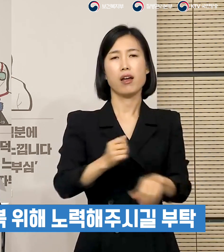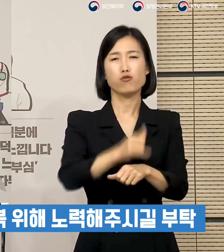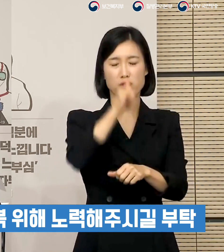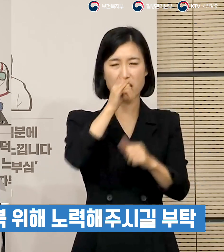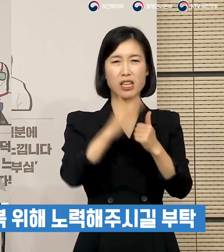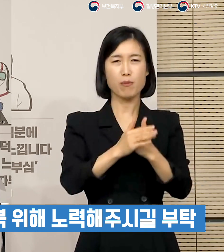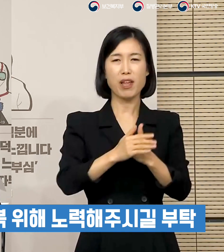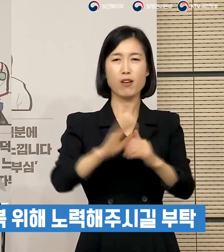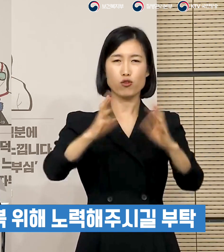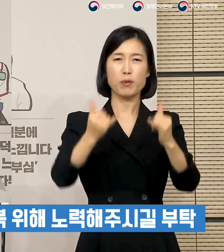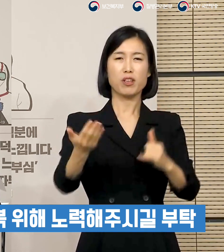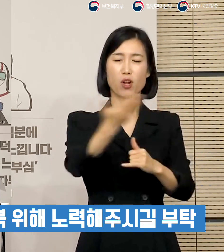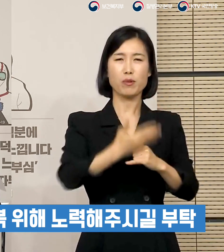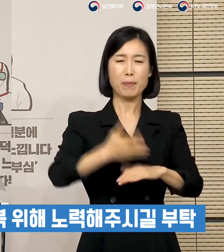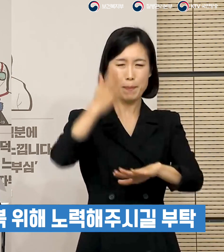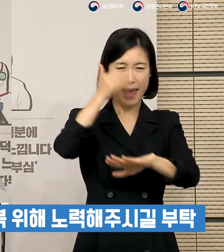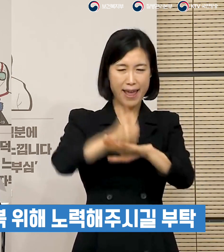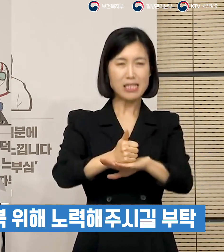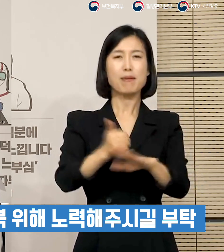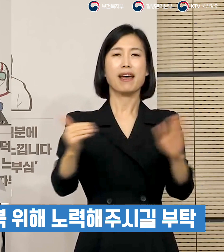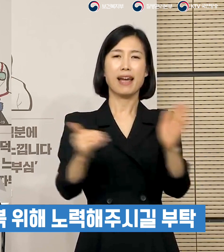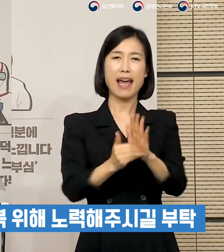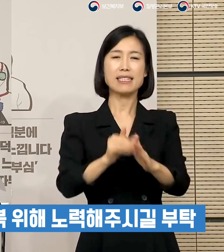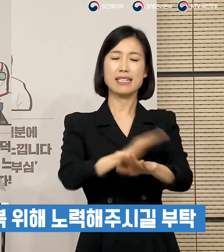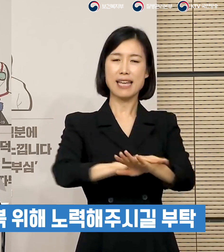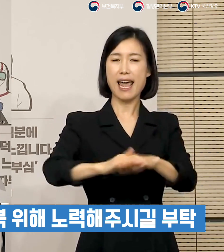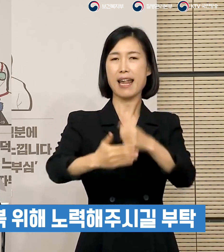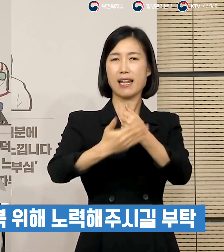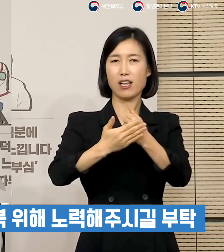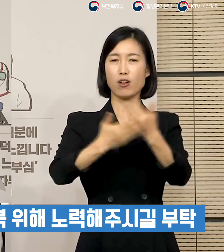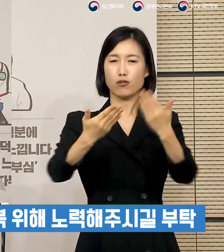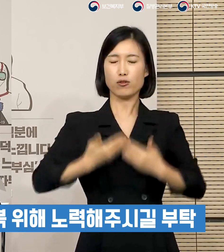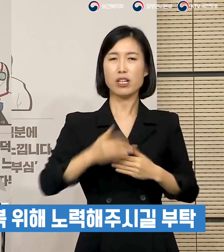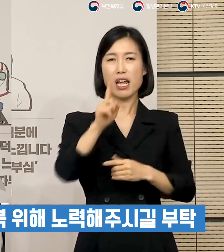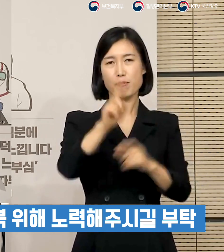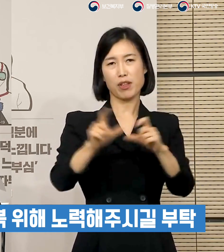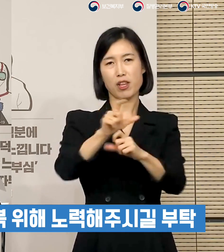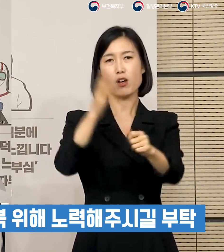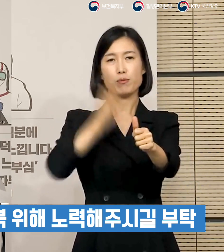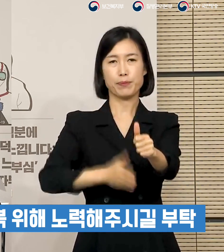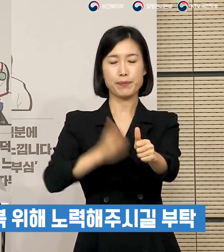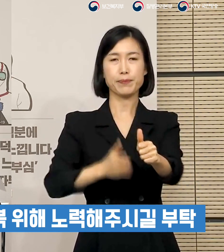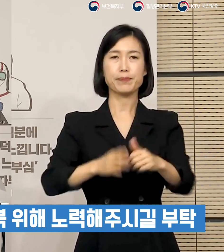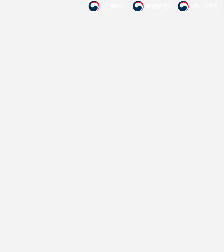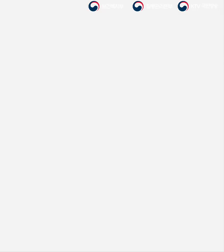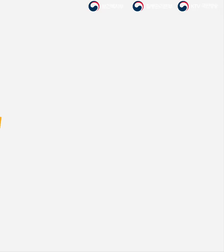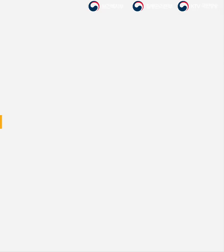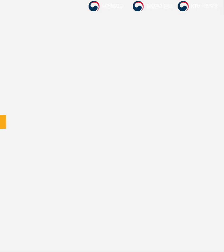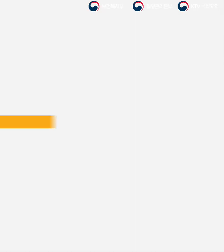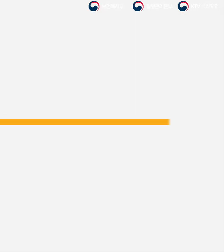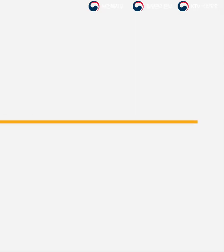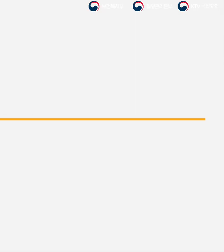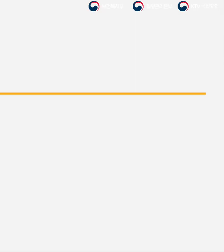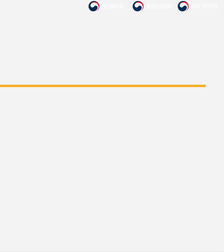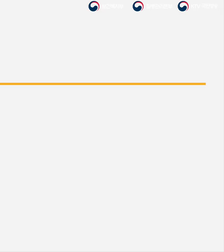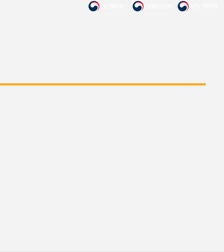정부와 힘을 합쳐 코로나19 극복을 위해 함께 노력해 주시길 부탁드리겠습니다.